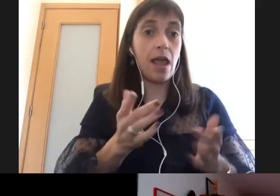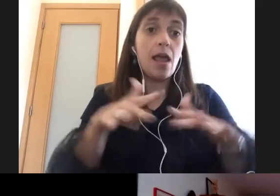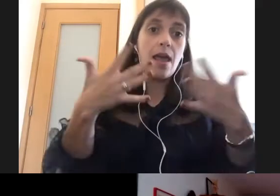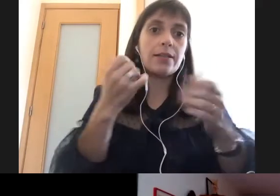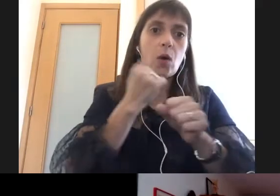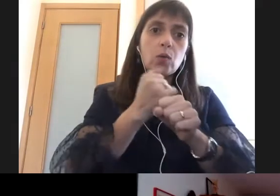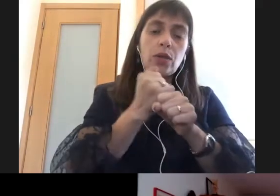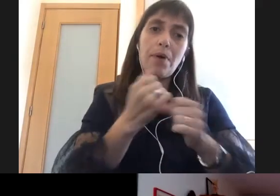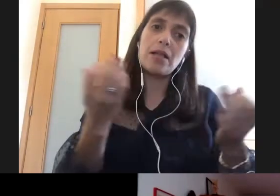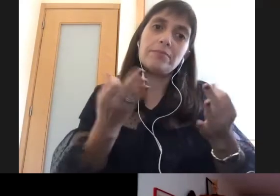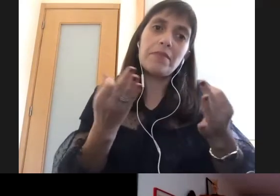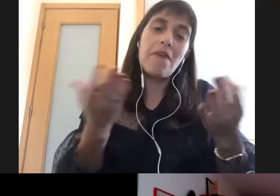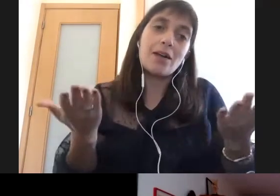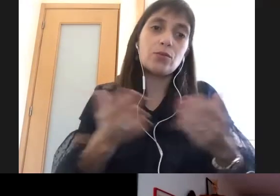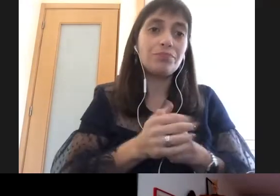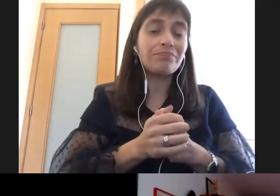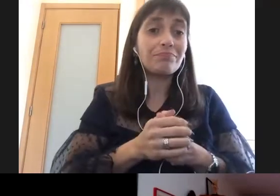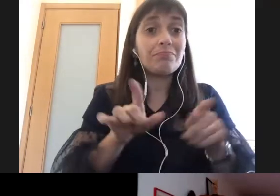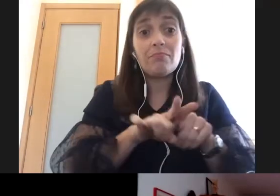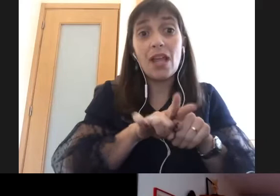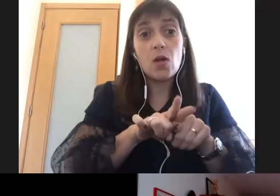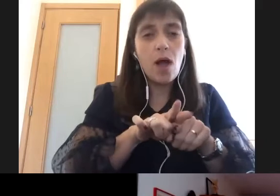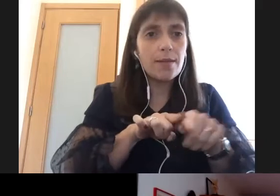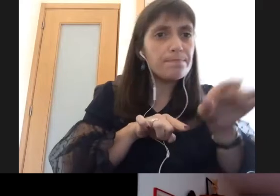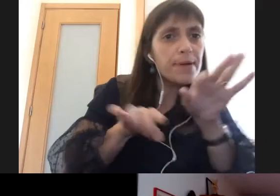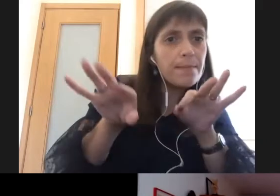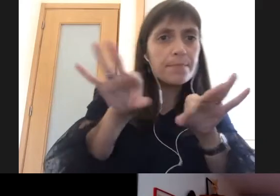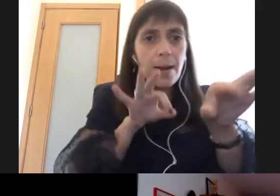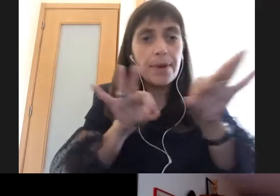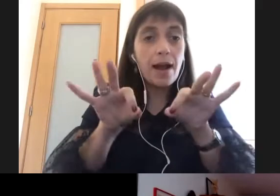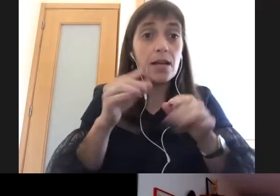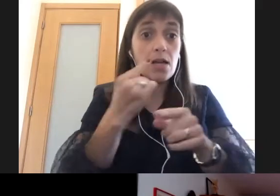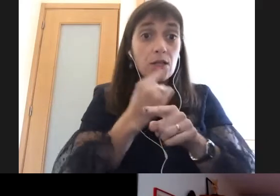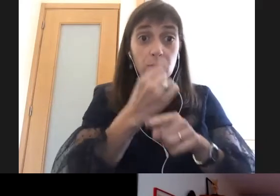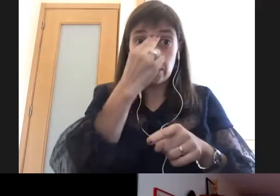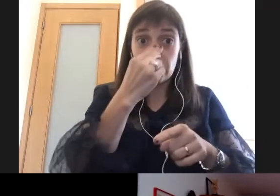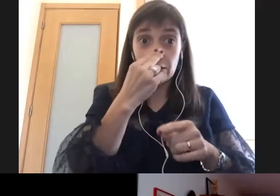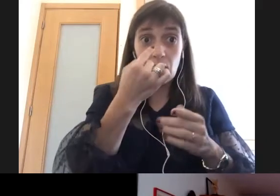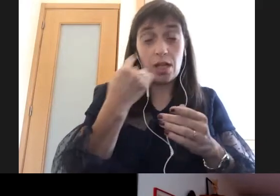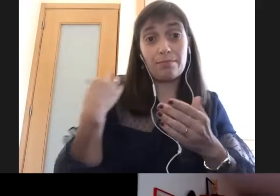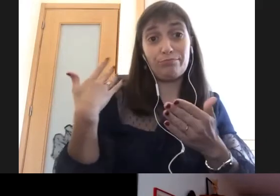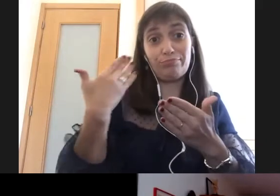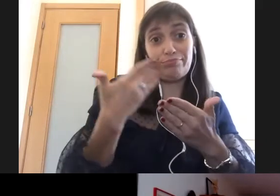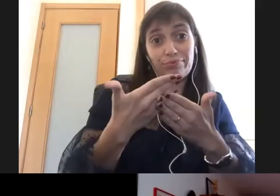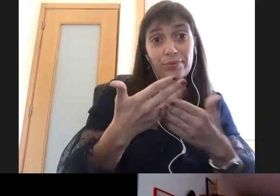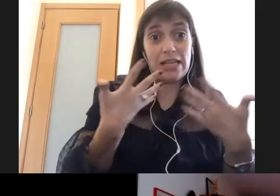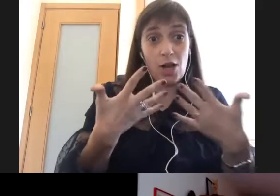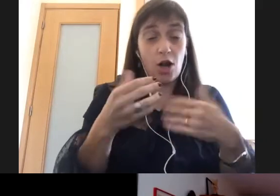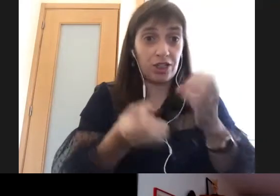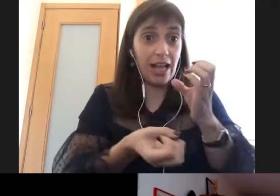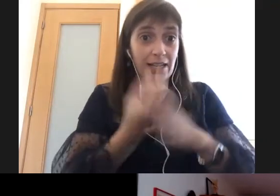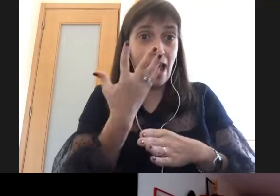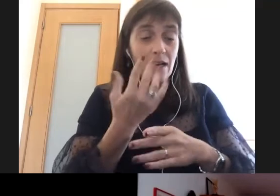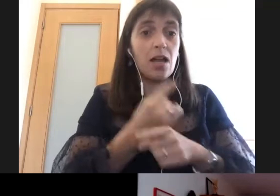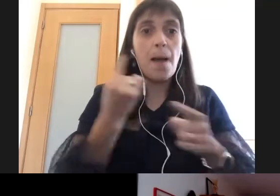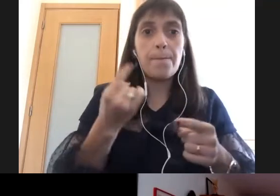essencialmente é pegar aquilo que a historiografia contemporânea está produzindo, há uma